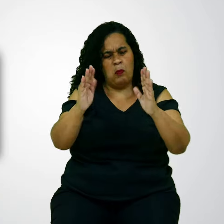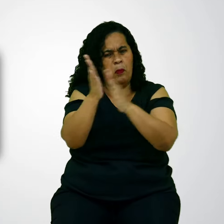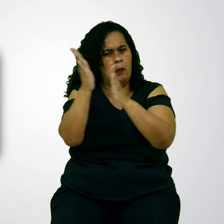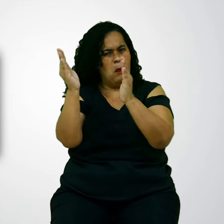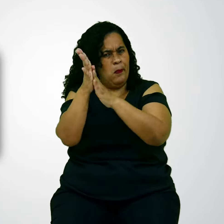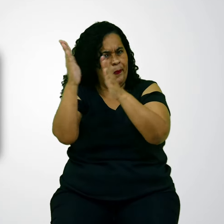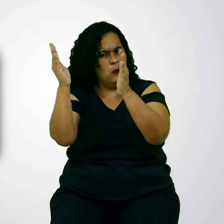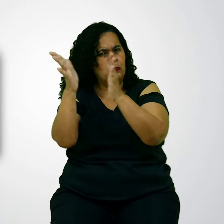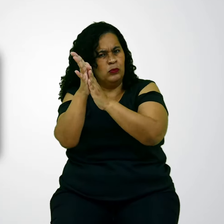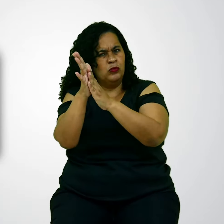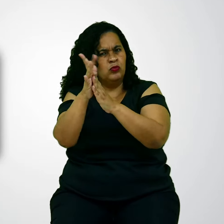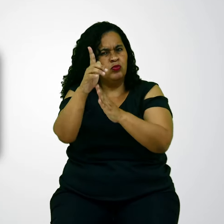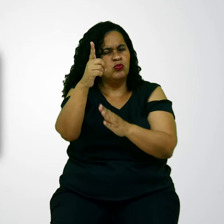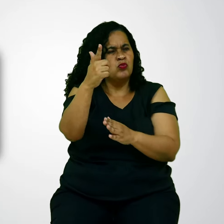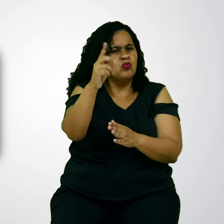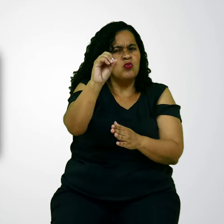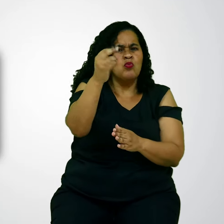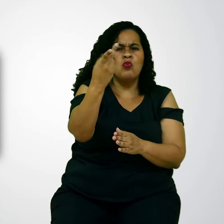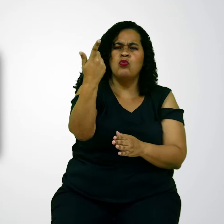grupo faz,